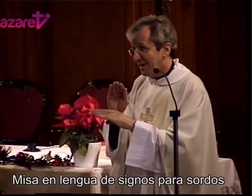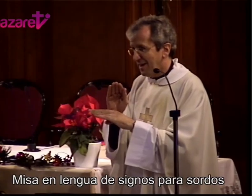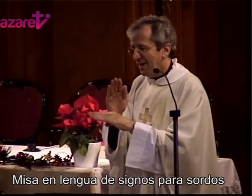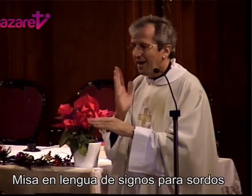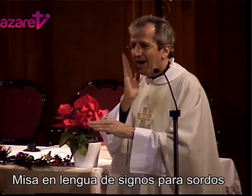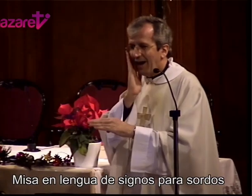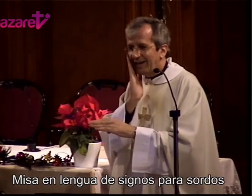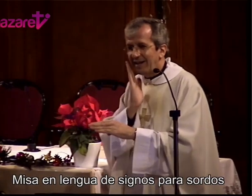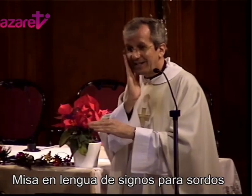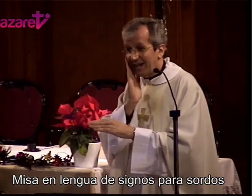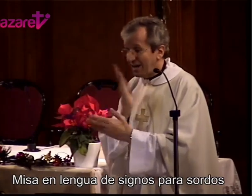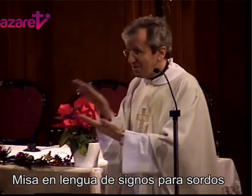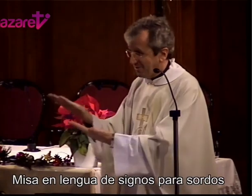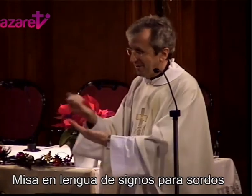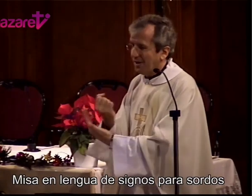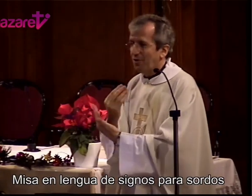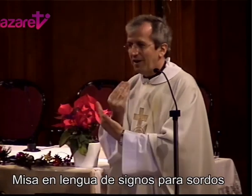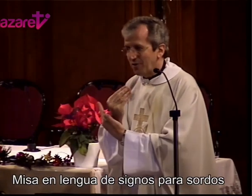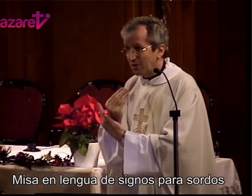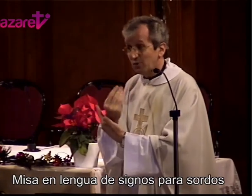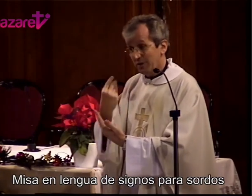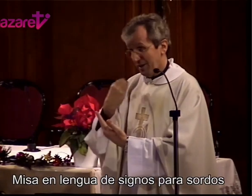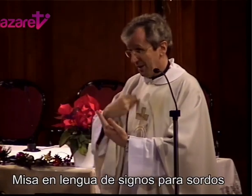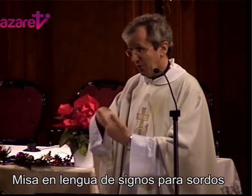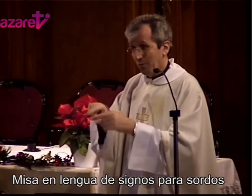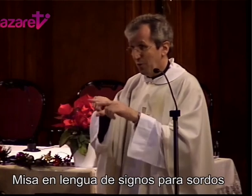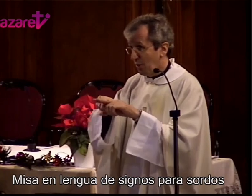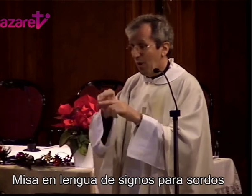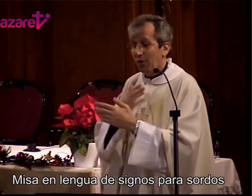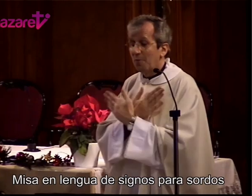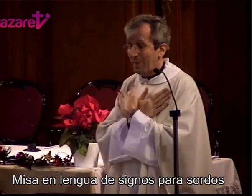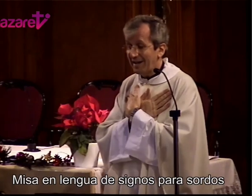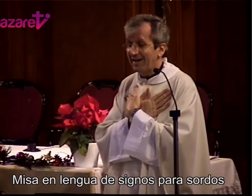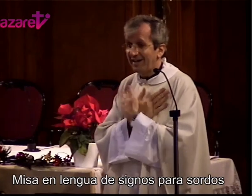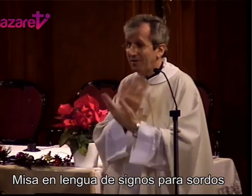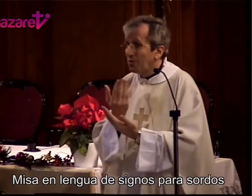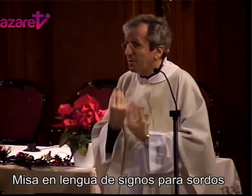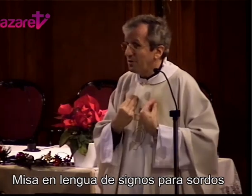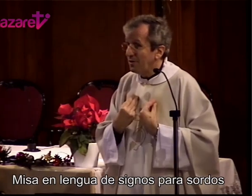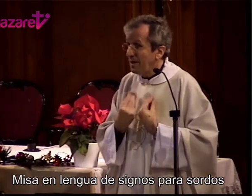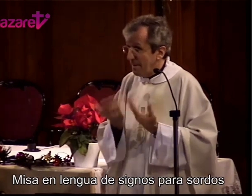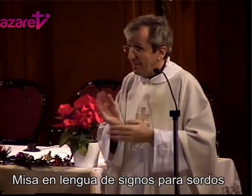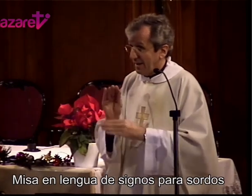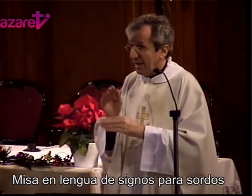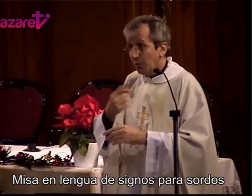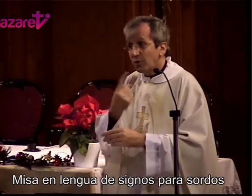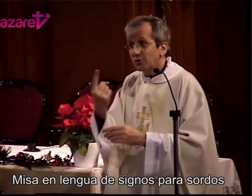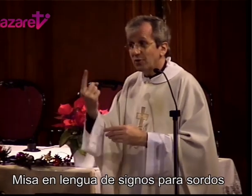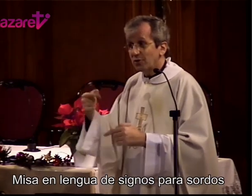enseñe a tener ese cariño con el niño Jesús, como igual como María lo vivió, para que cada uno de nosotros